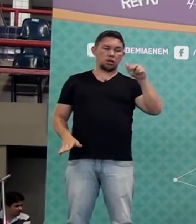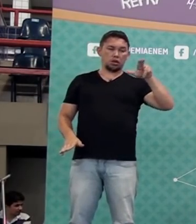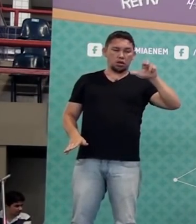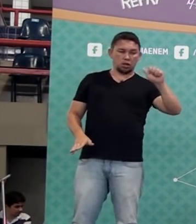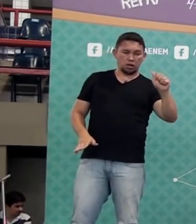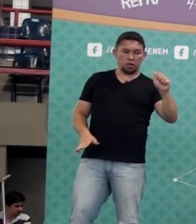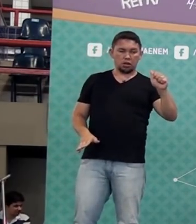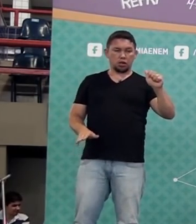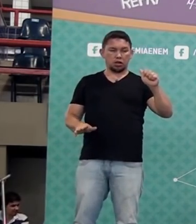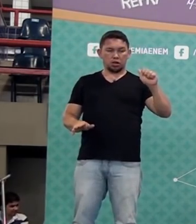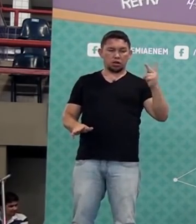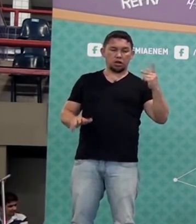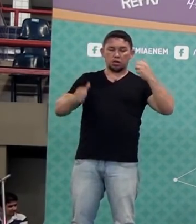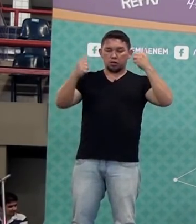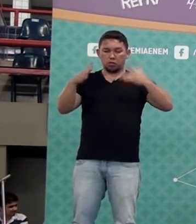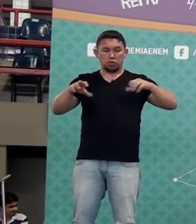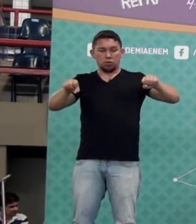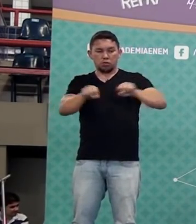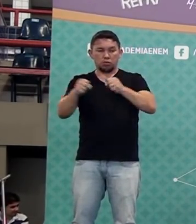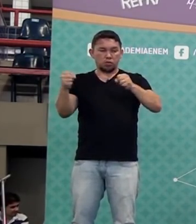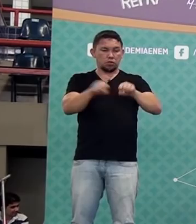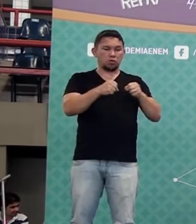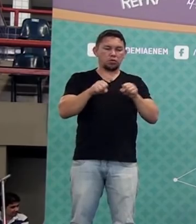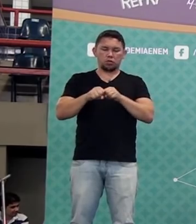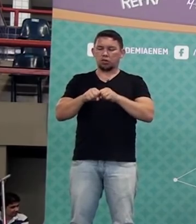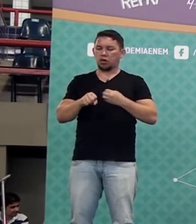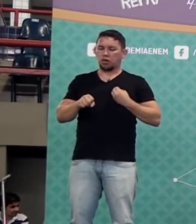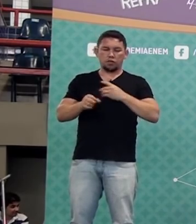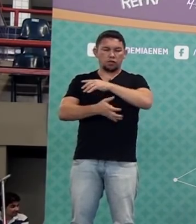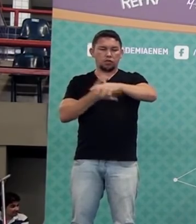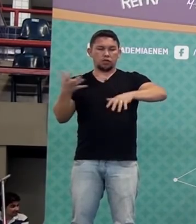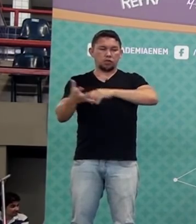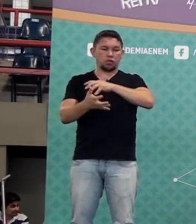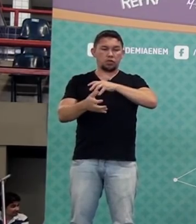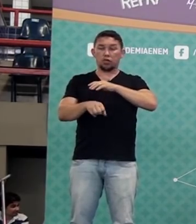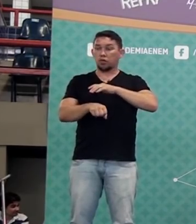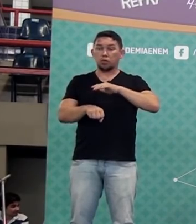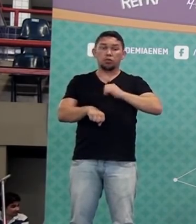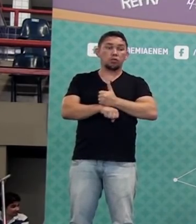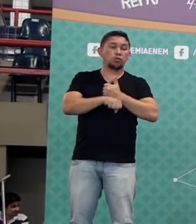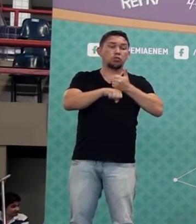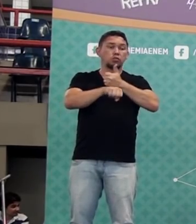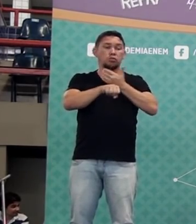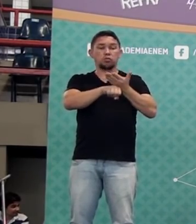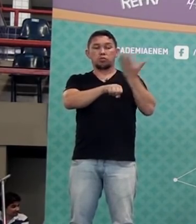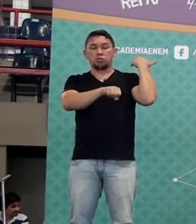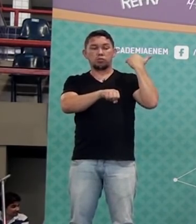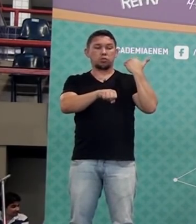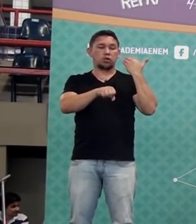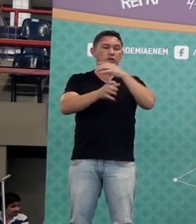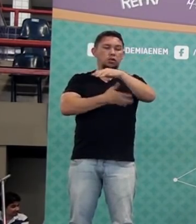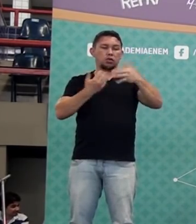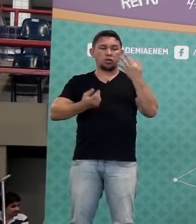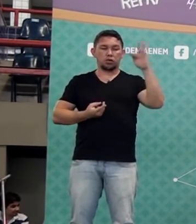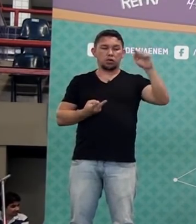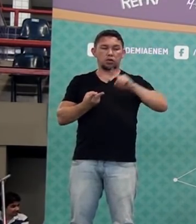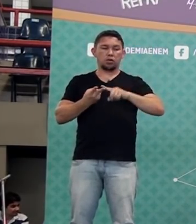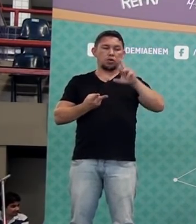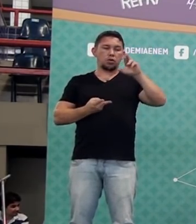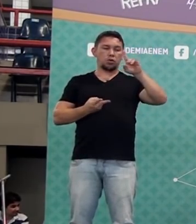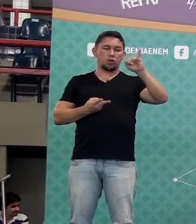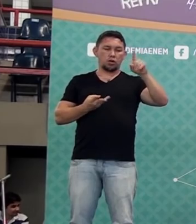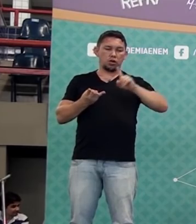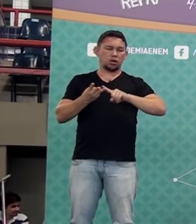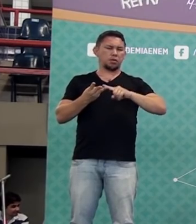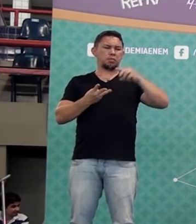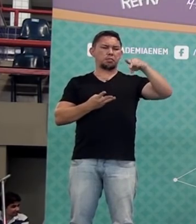revoluções destroem a vida dos próprios revolucionários, quem foram os melhores revolucionários da época da Revolução Francesa? Robespierre,